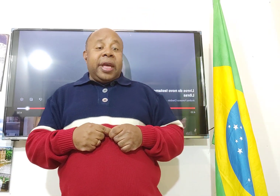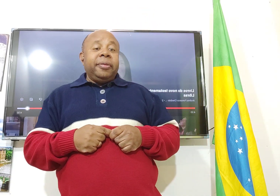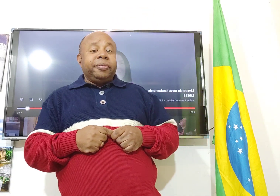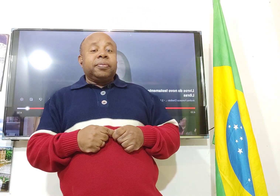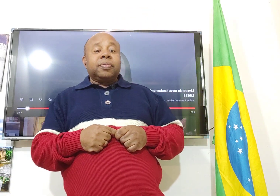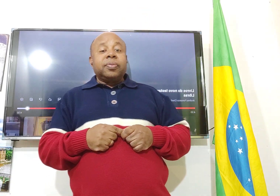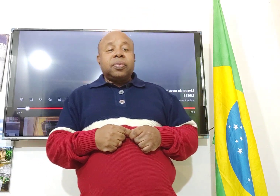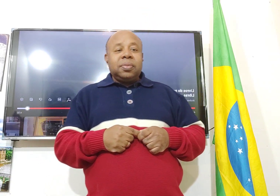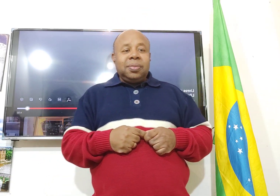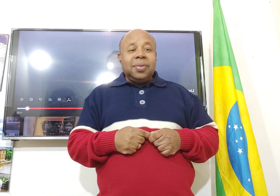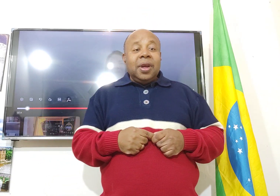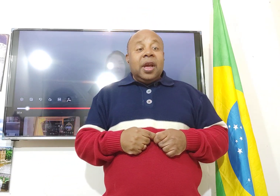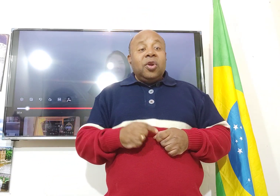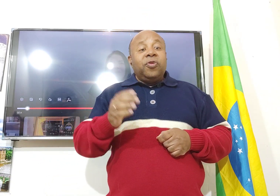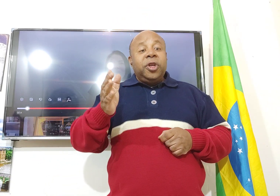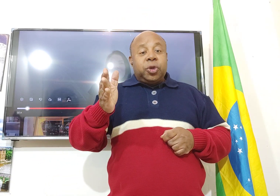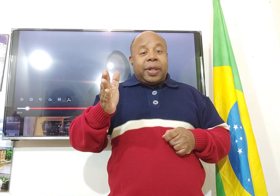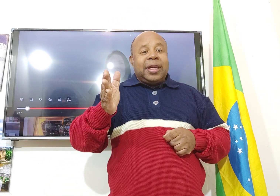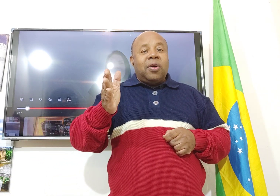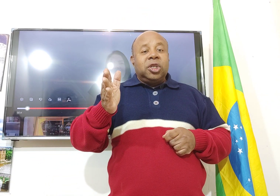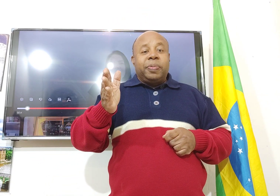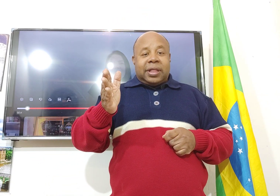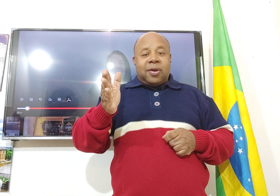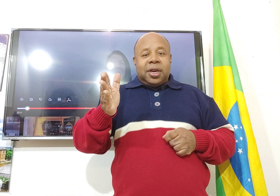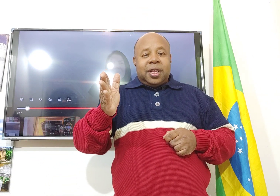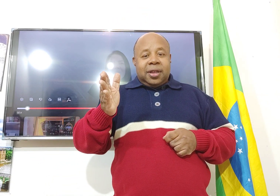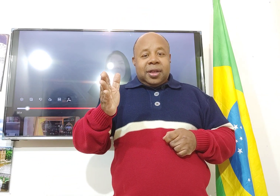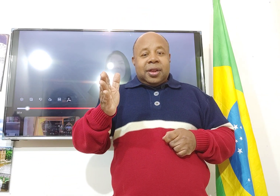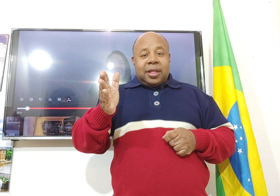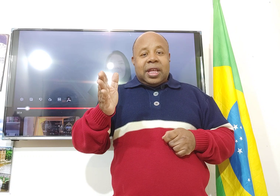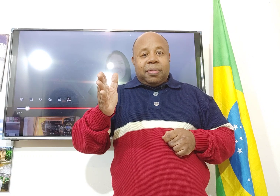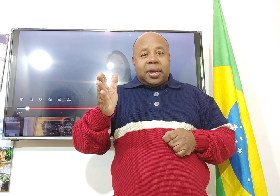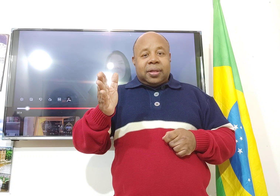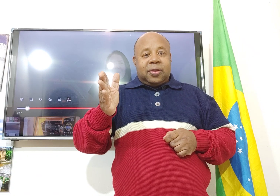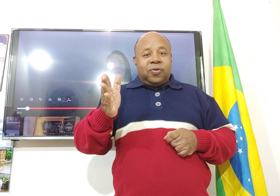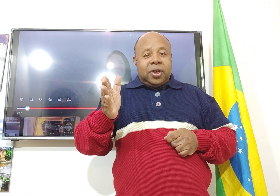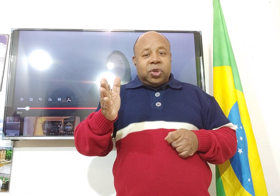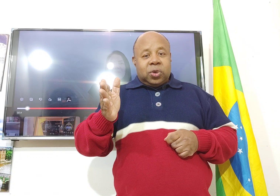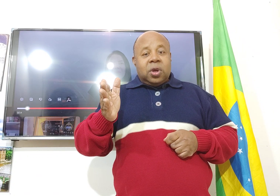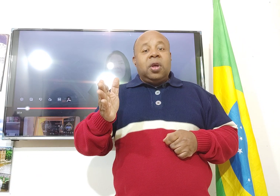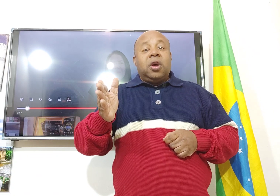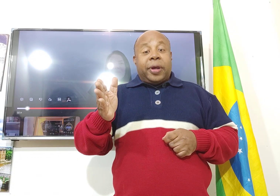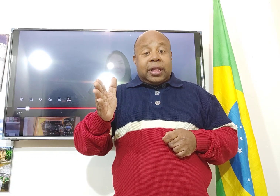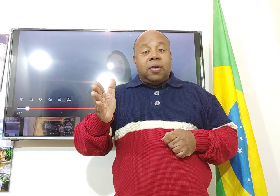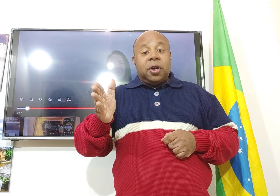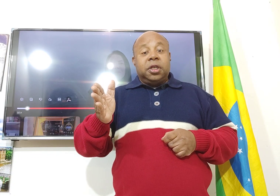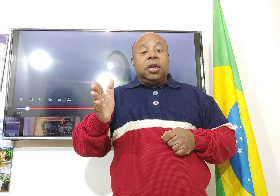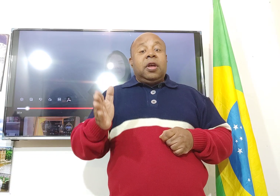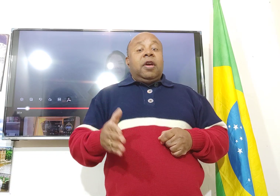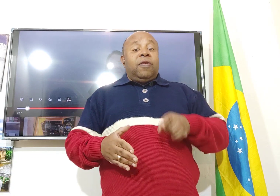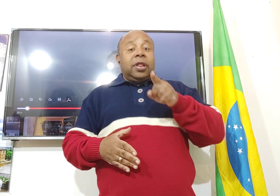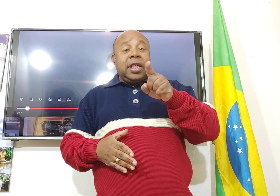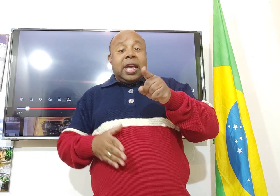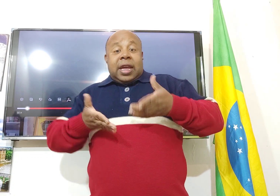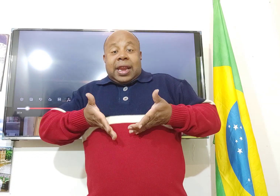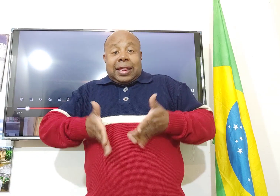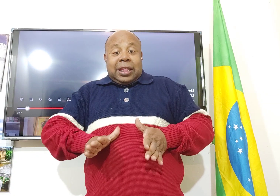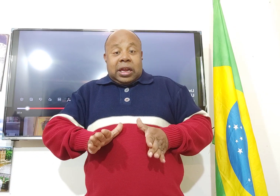bem? No vídeo eu passei a ordem, não passei a ordem? Você lembra quem assistiu o vídeo? Eu passei a ordem. Você